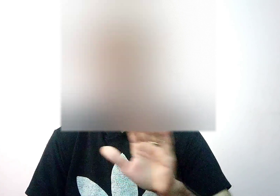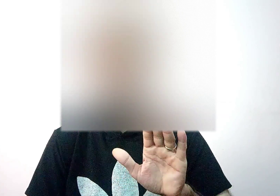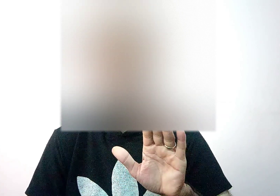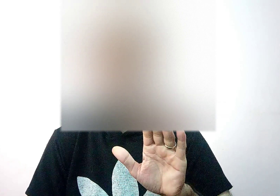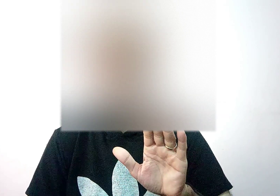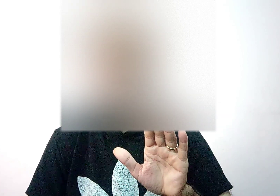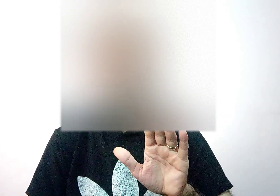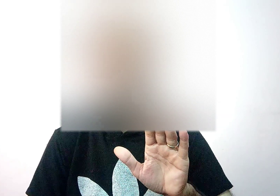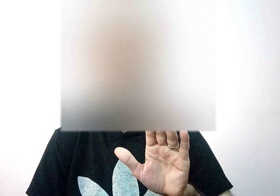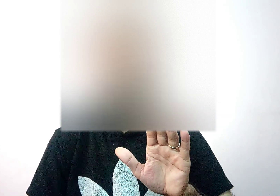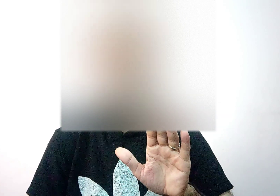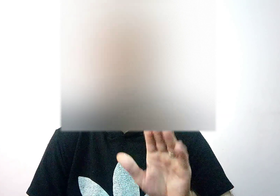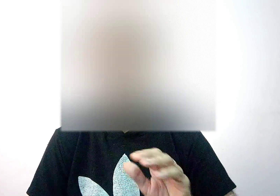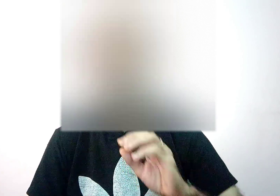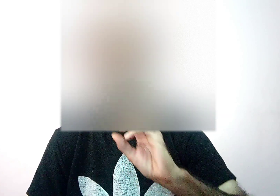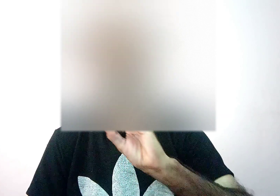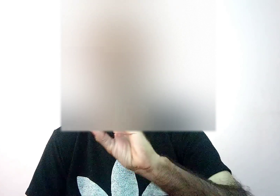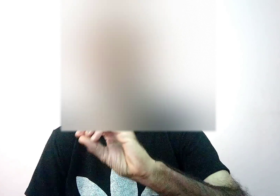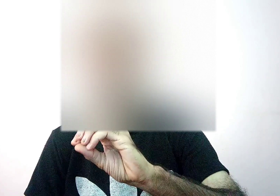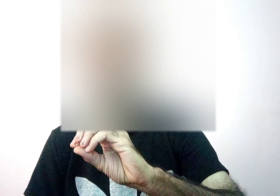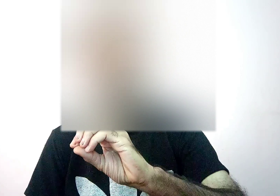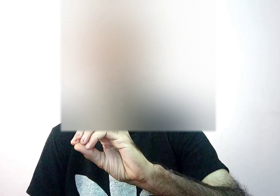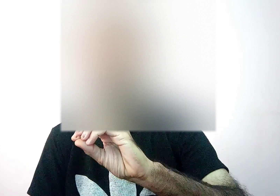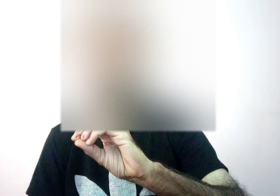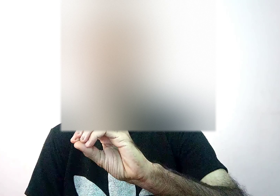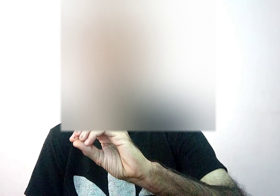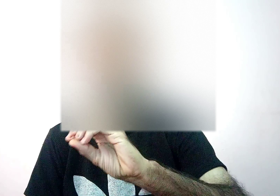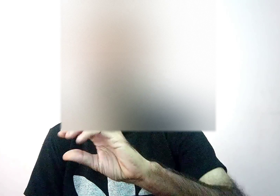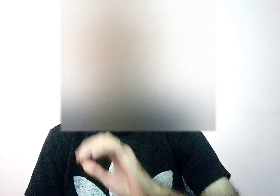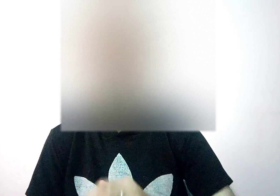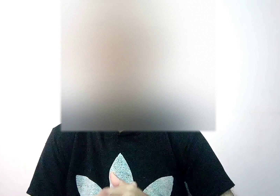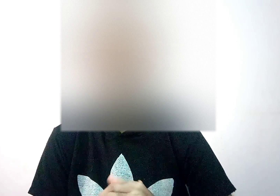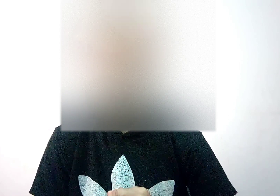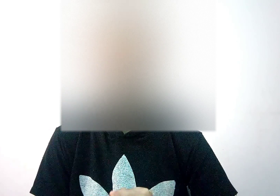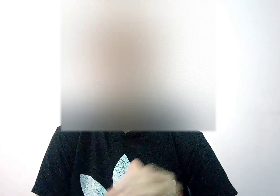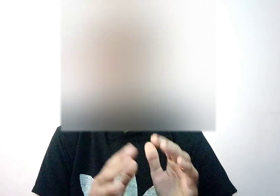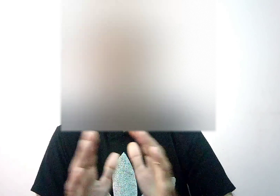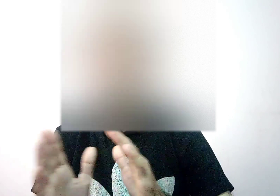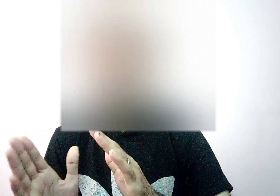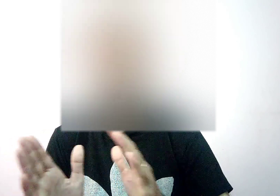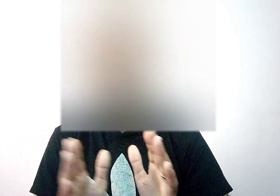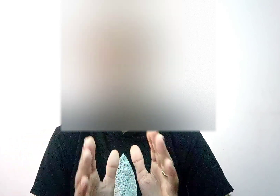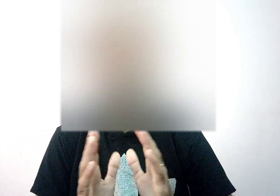نعدي خبر على ابي احمد غير لما نرجع لموضوع سد النهضه. طبعا خلال الساعات اللي